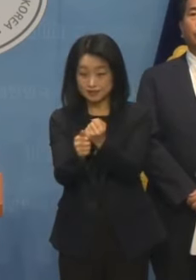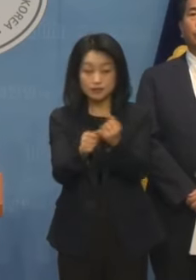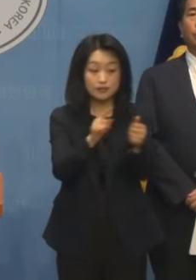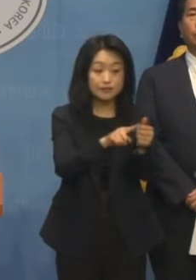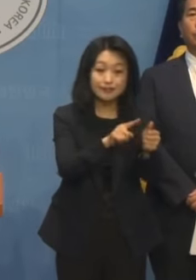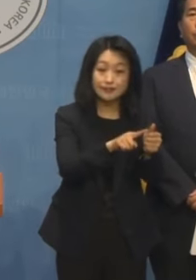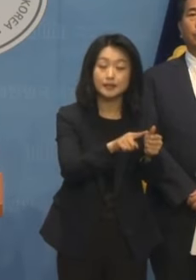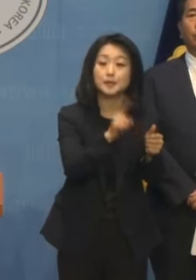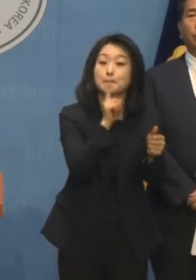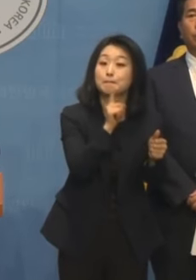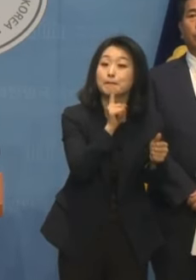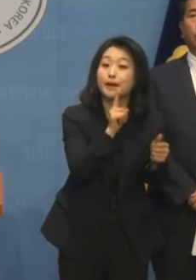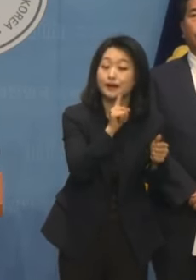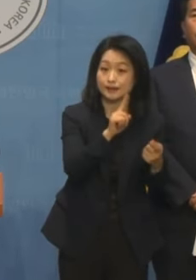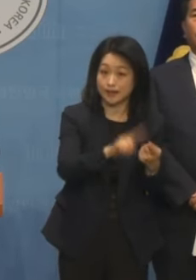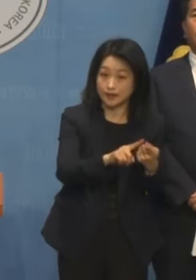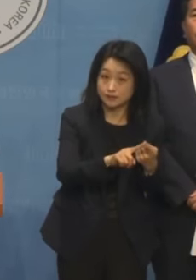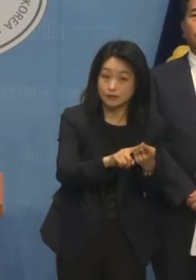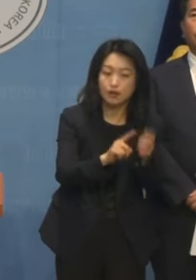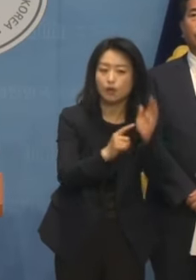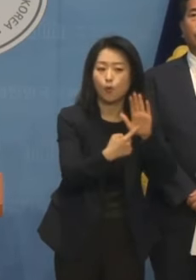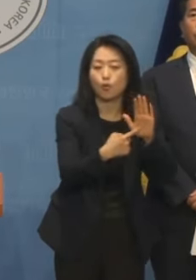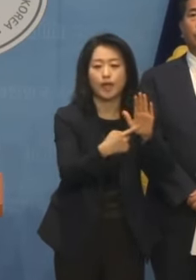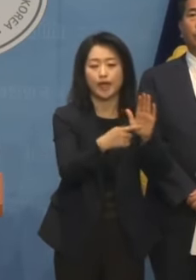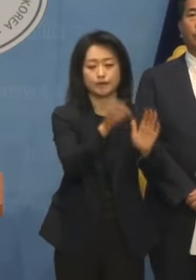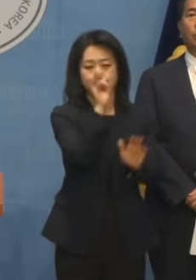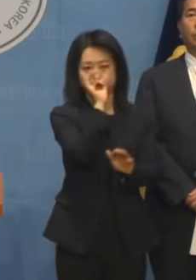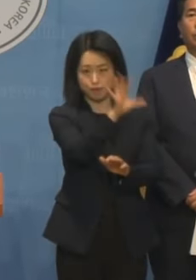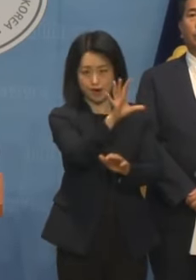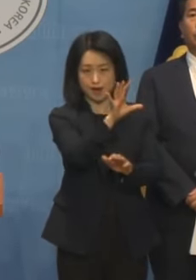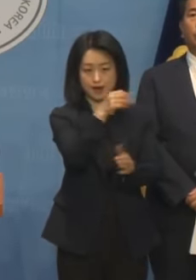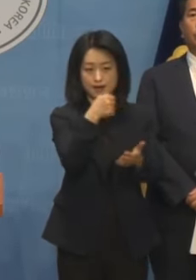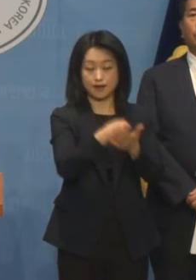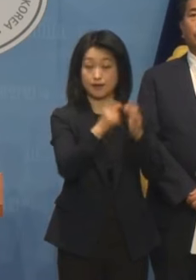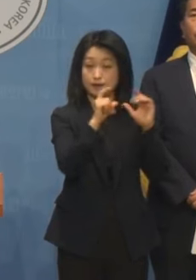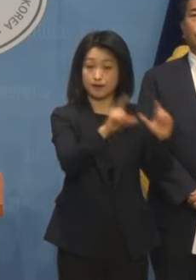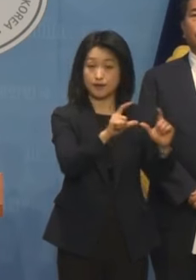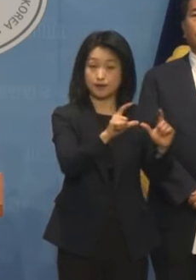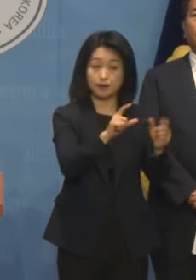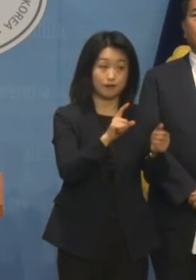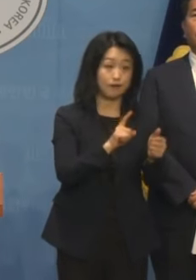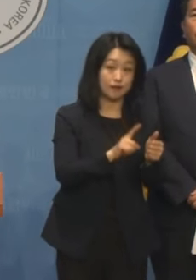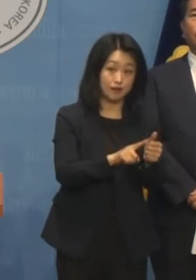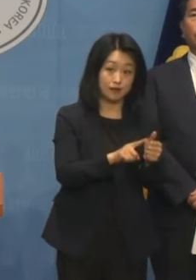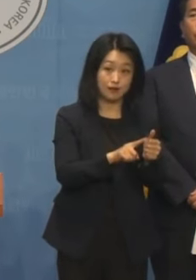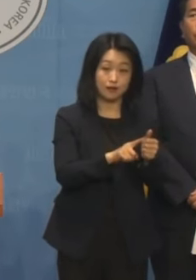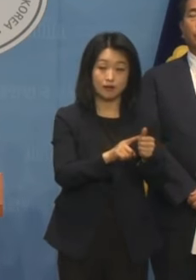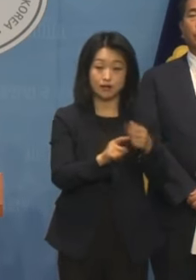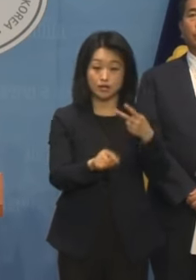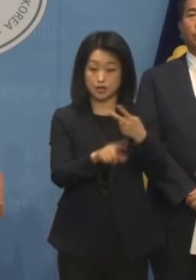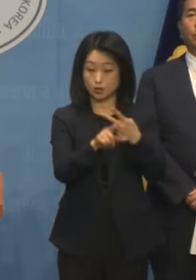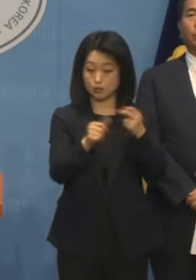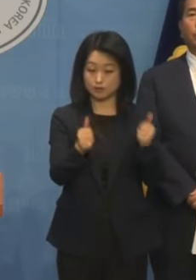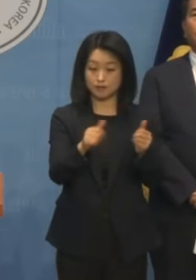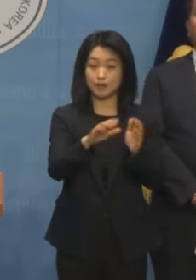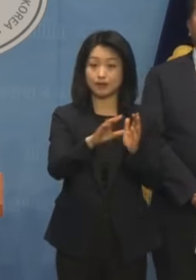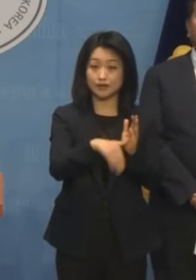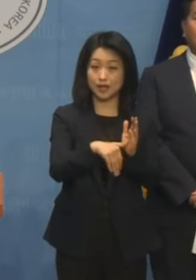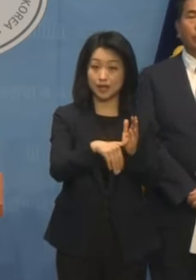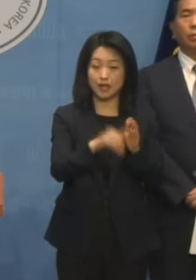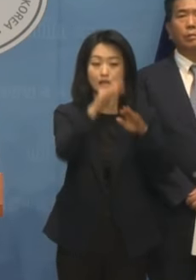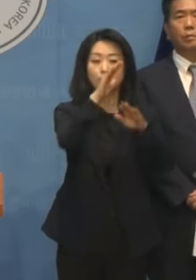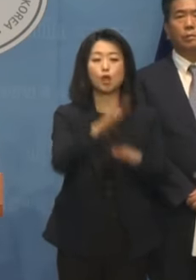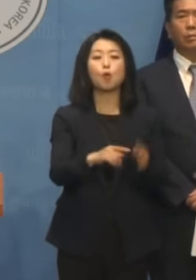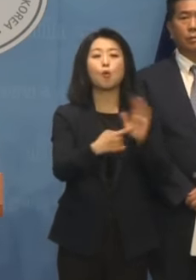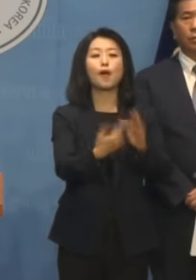대해 공개 불가 결정을 내렸습니다. 그런데 오히려 피의자가 2월 재판 중 내용